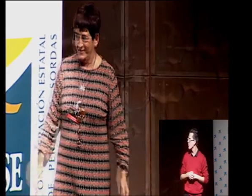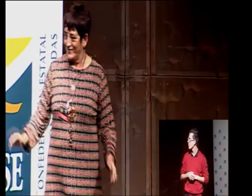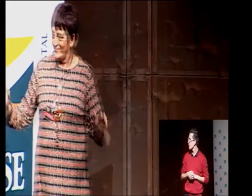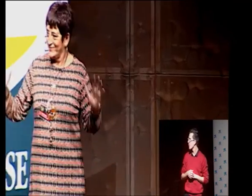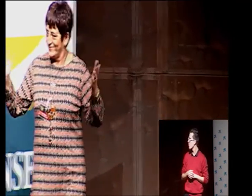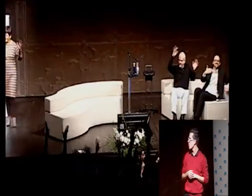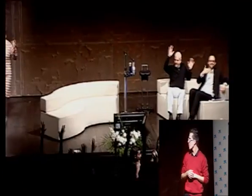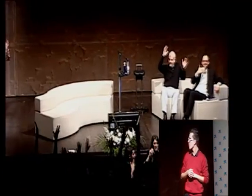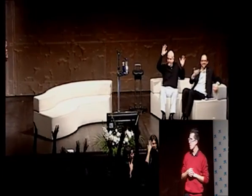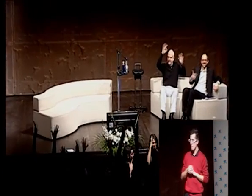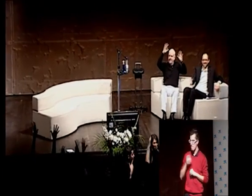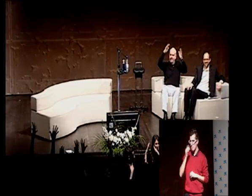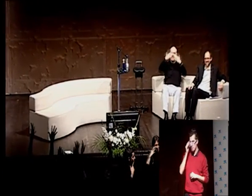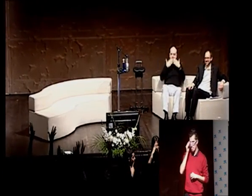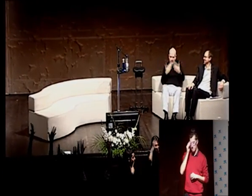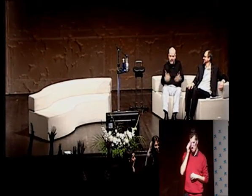a